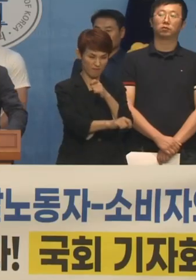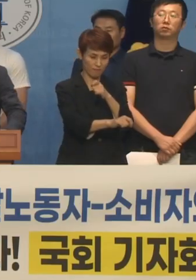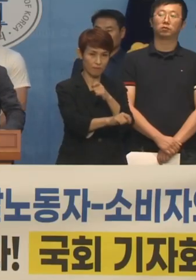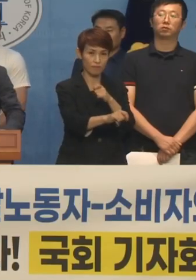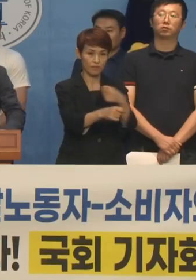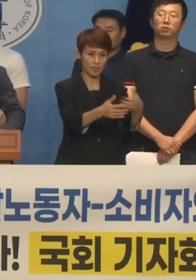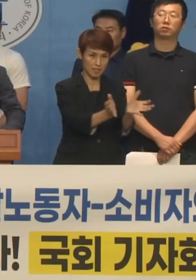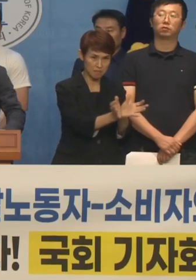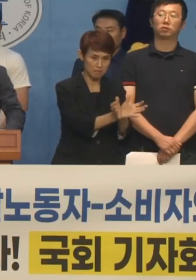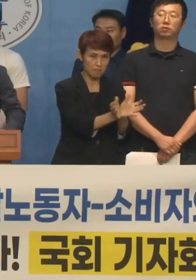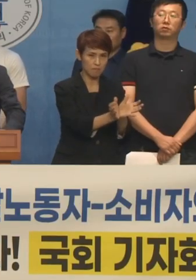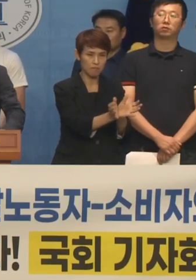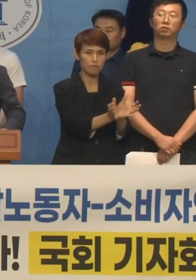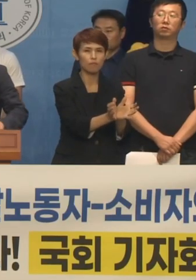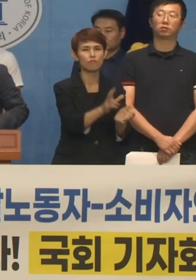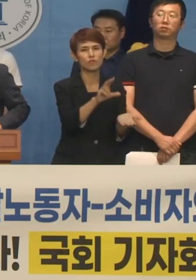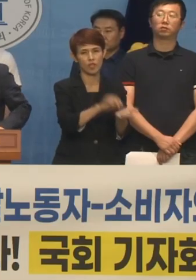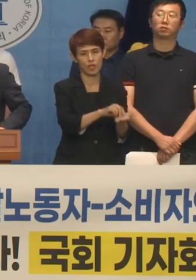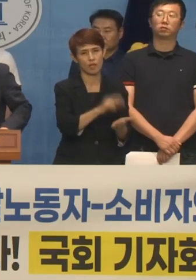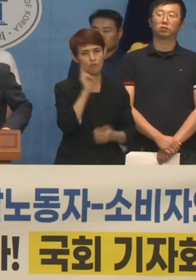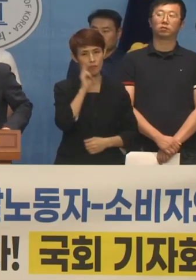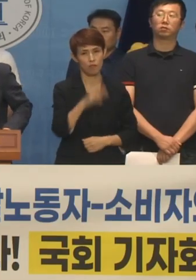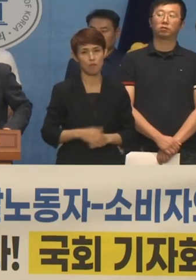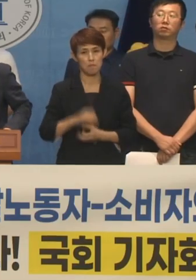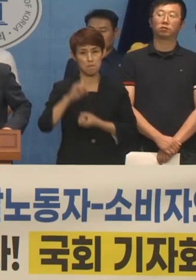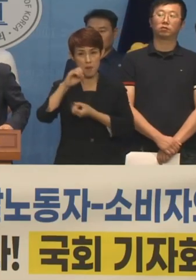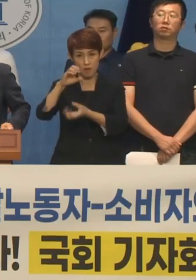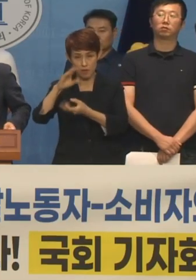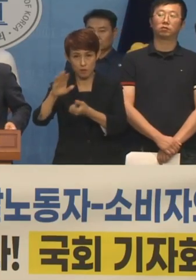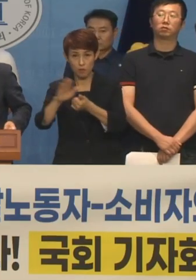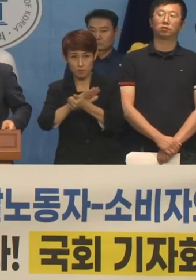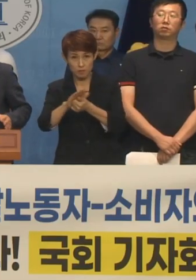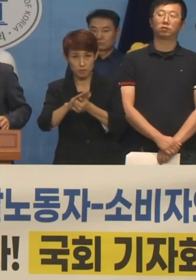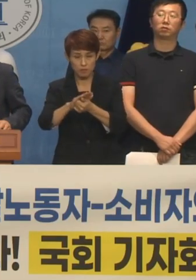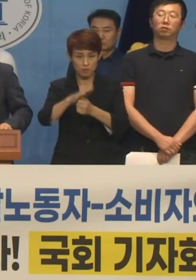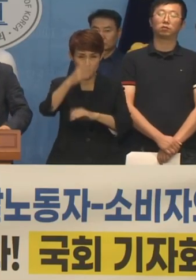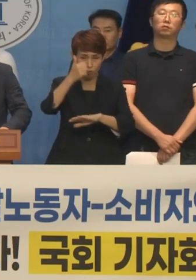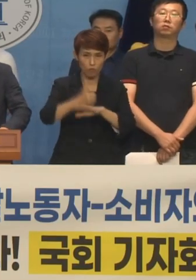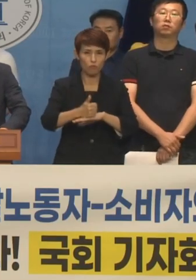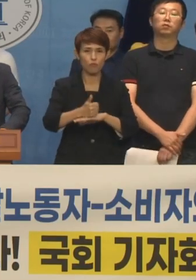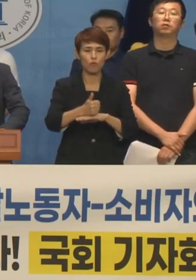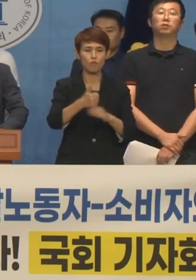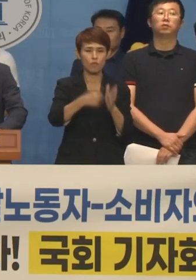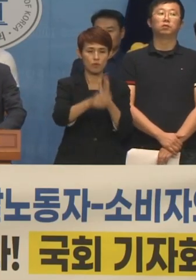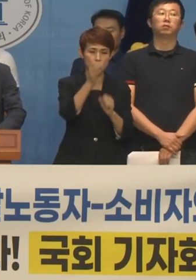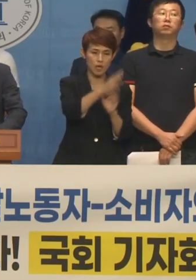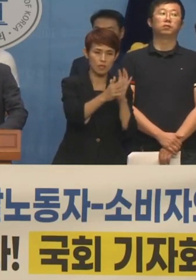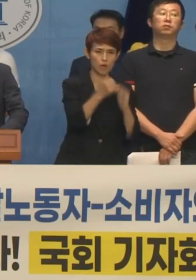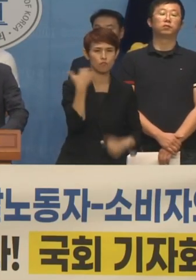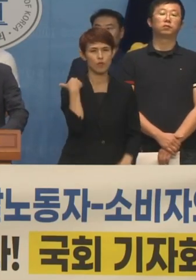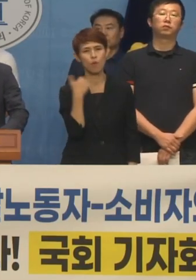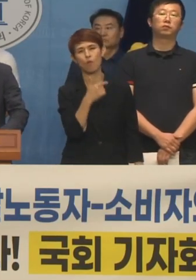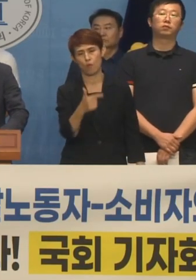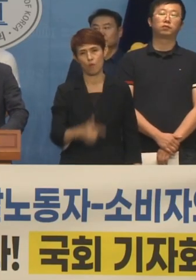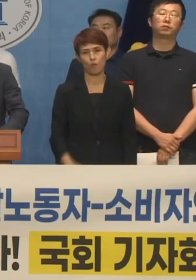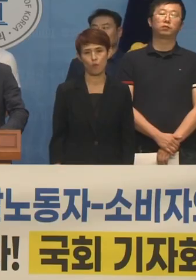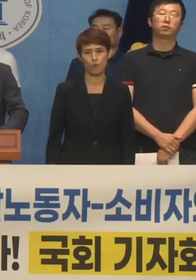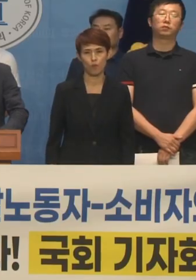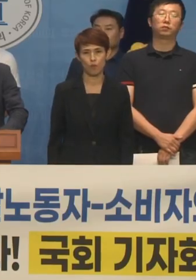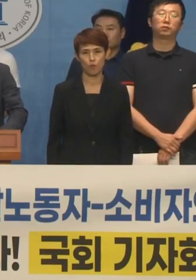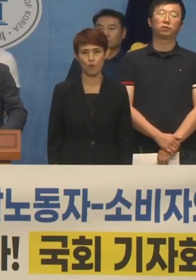문제 심각합니다. 무료 배달 서비스는 결국 소비자들의 부담을 가중시킨 것을 알고 있습니다.